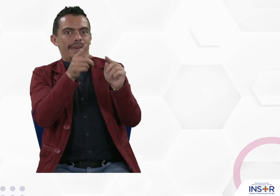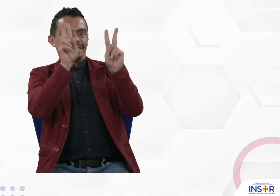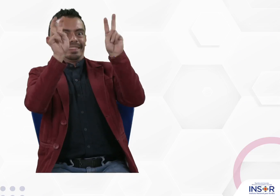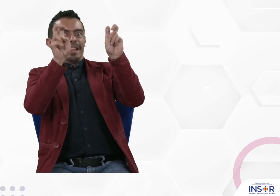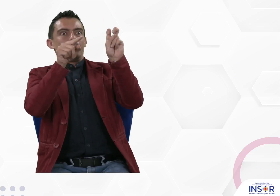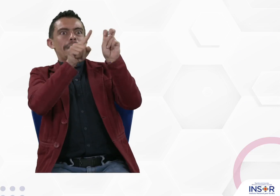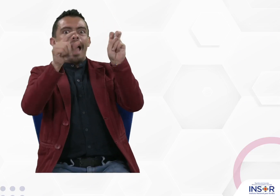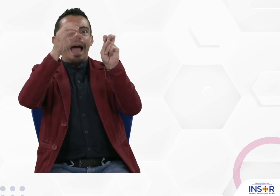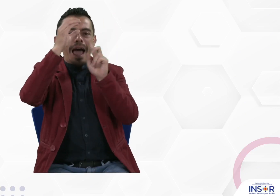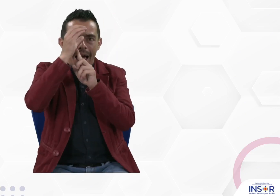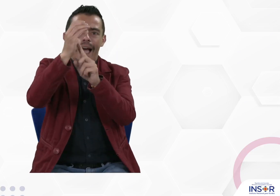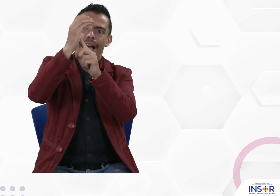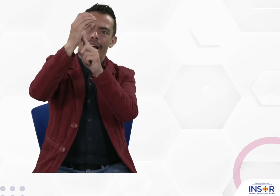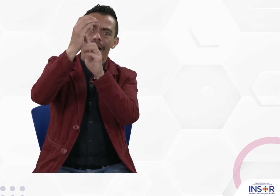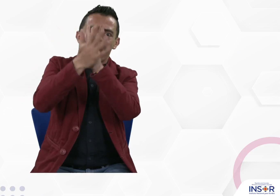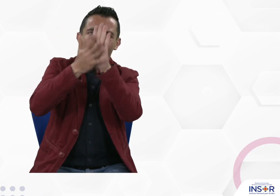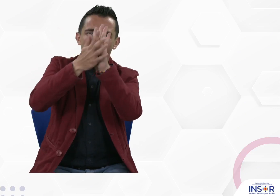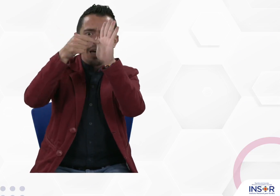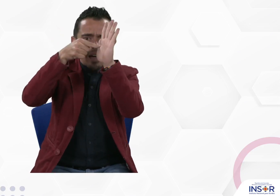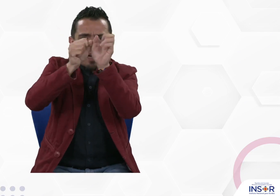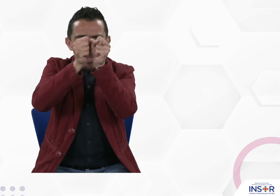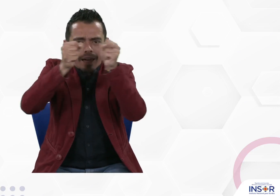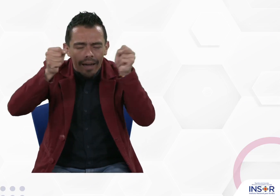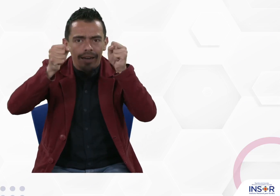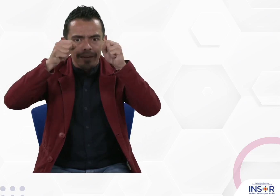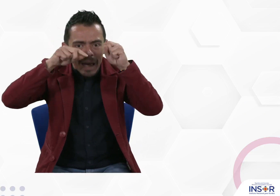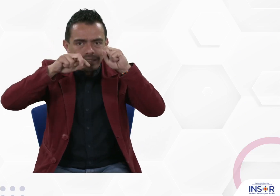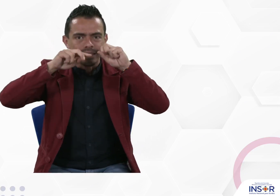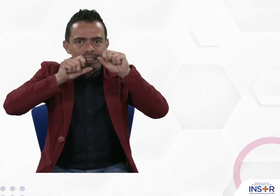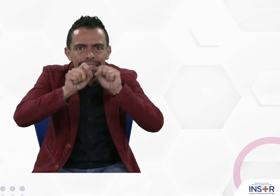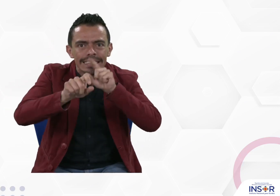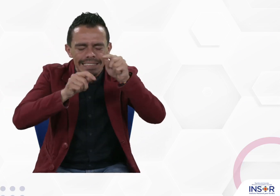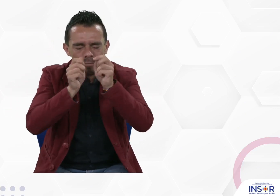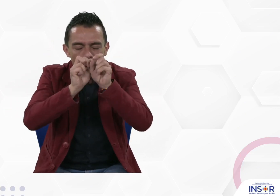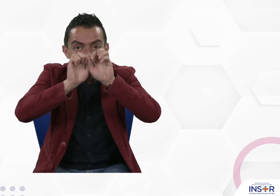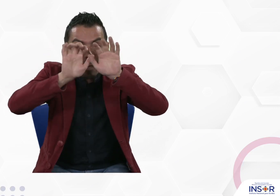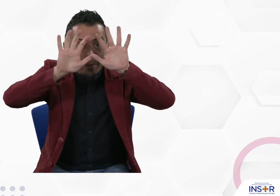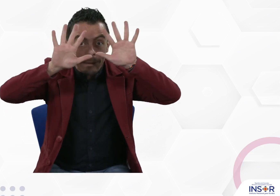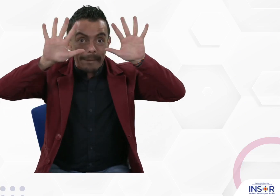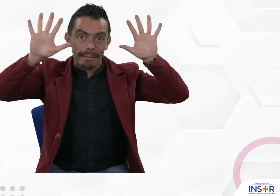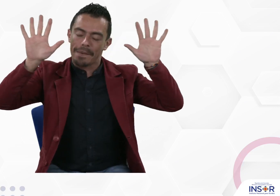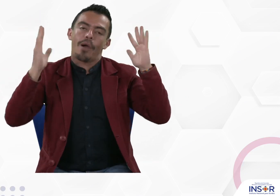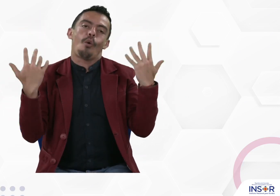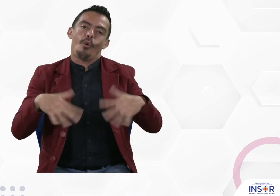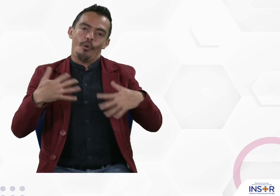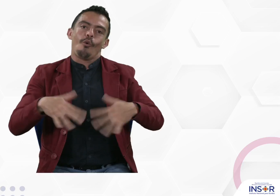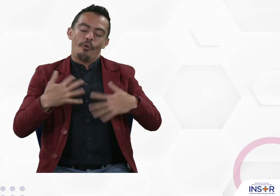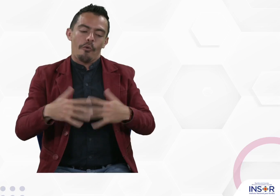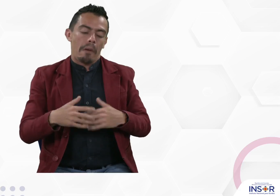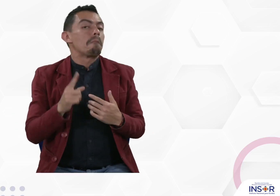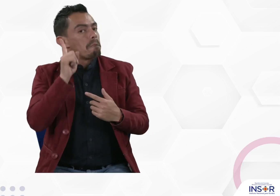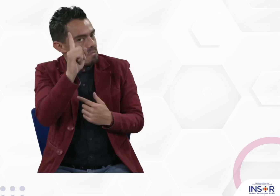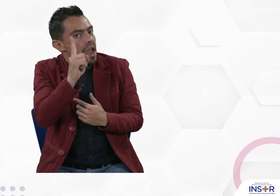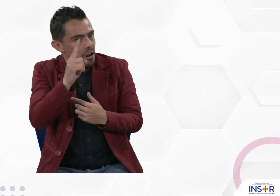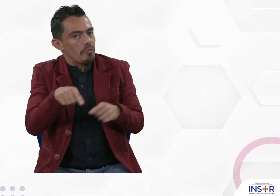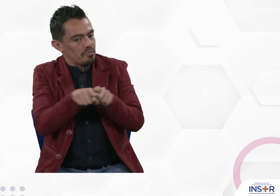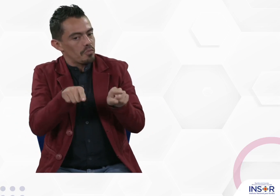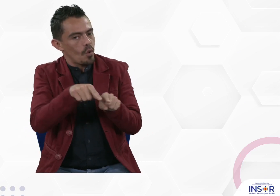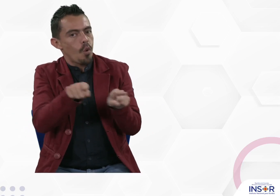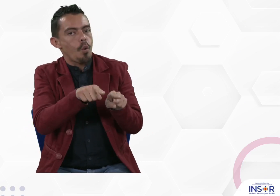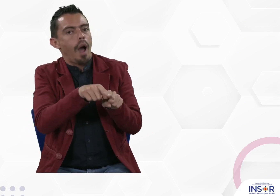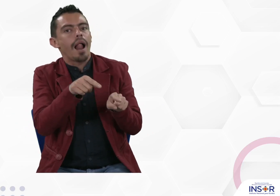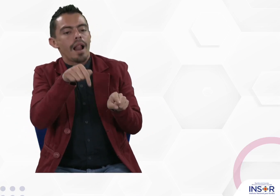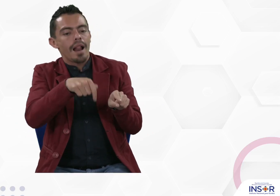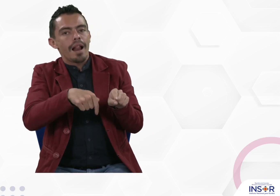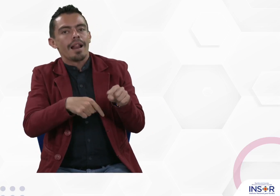mucho más porque el concepto en relación a poder adentrarnos sobre ese concepto desde la lengua de señas pues nos lleva a debates